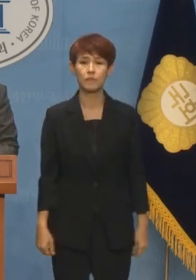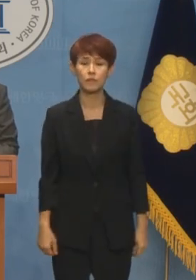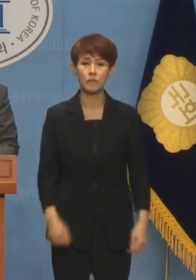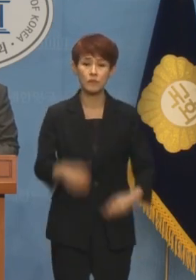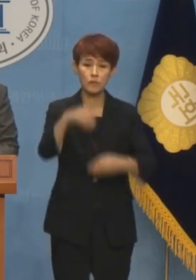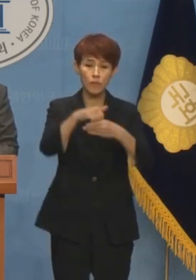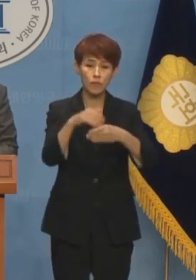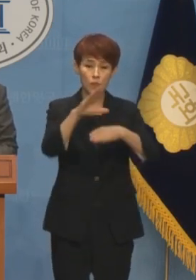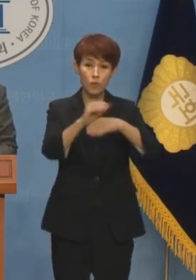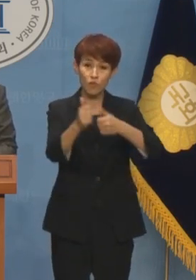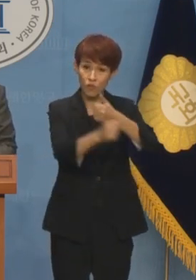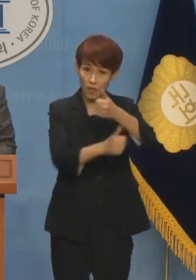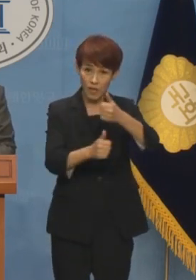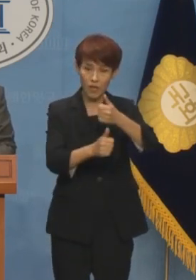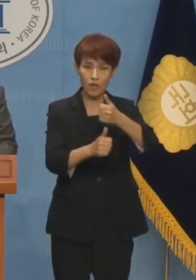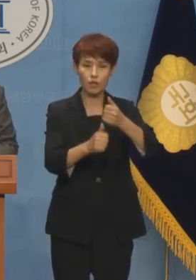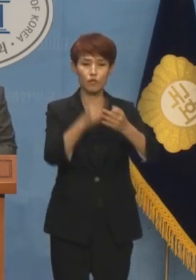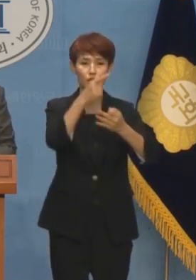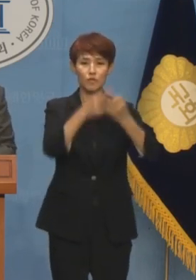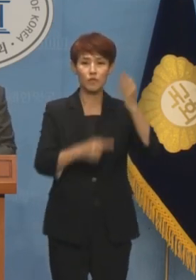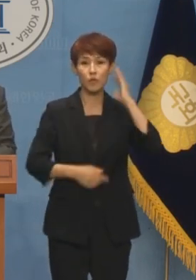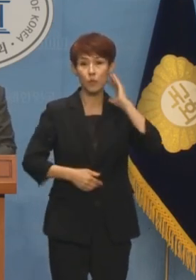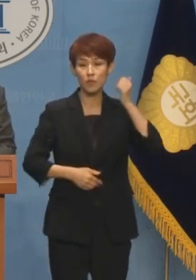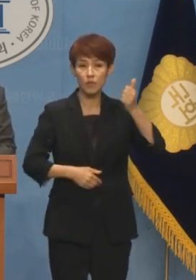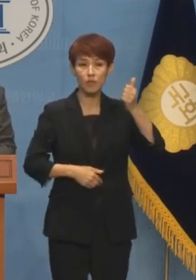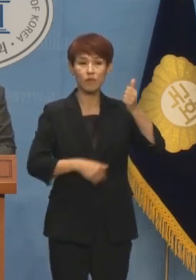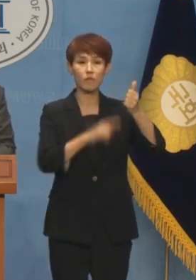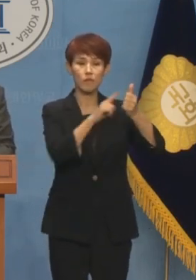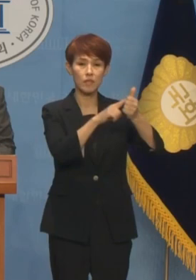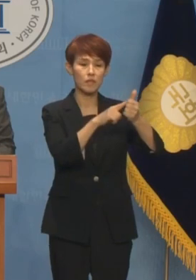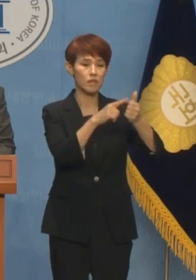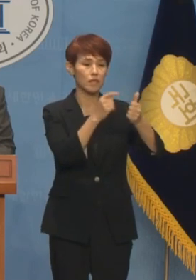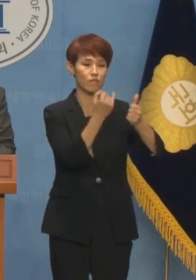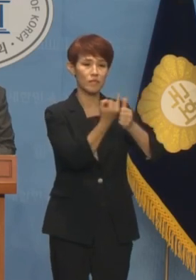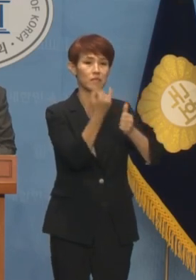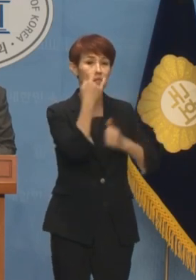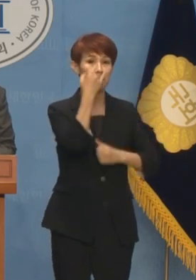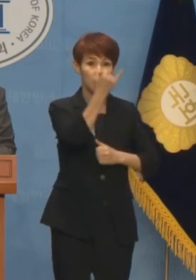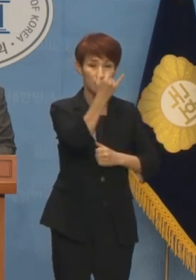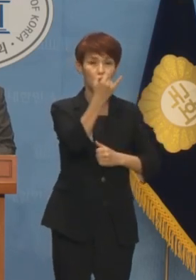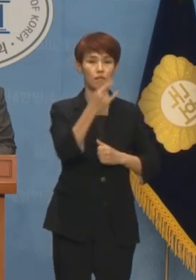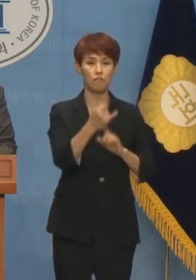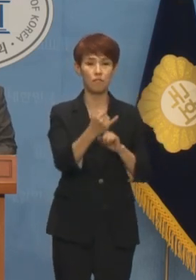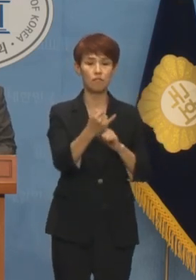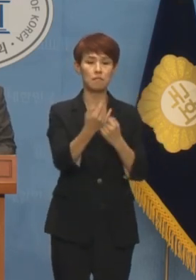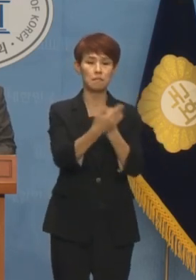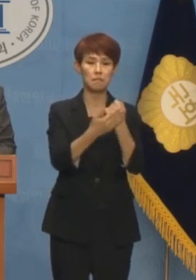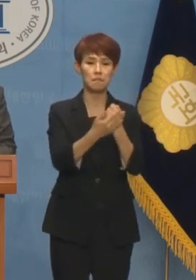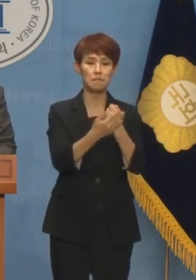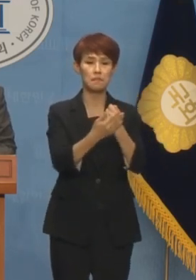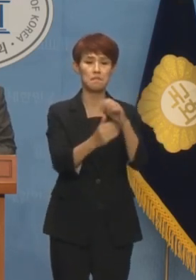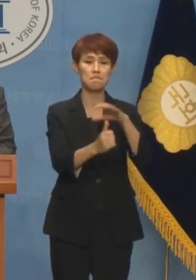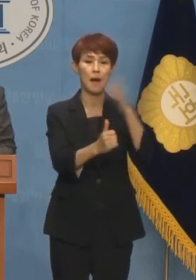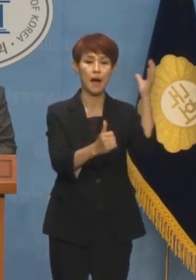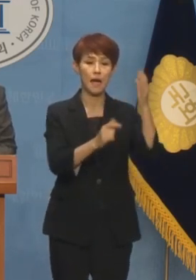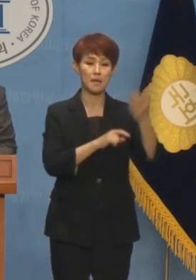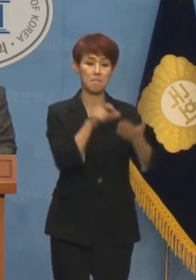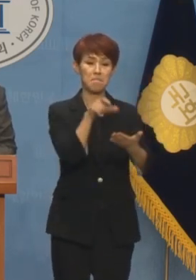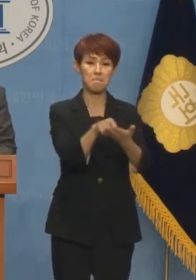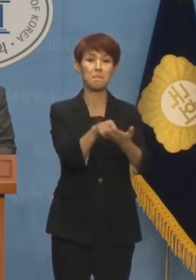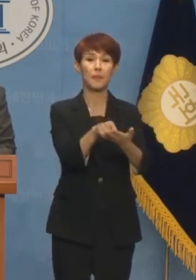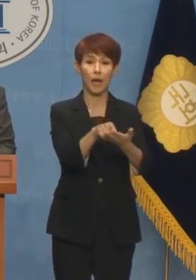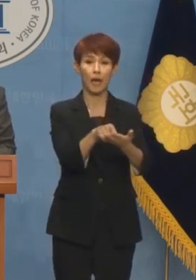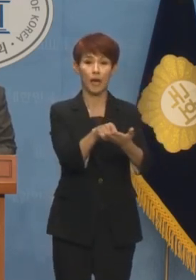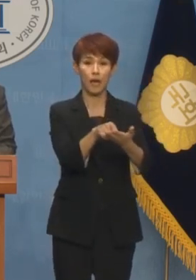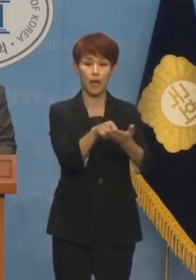선방위가 어제 윤 대통령 장모 최은순 씨가 가석방 대상자 명단에 포함됐다는 내용의